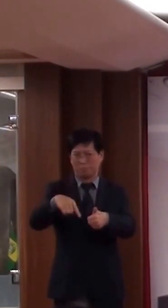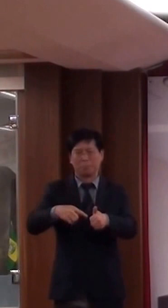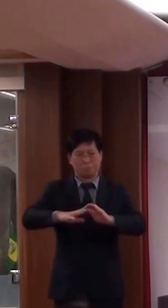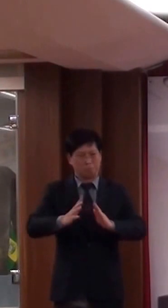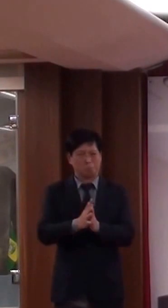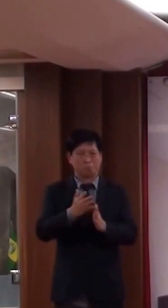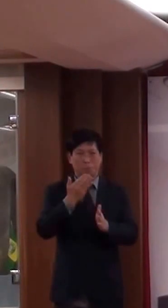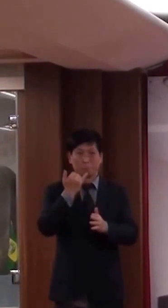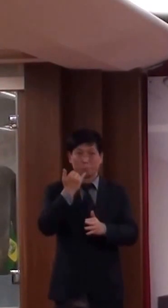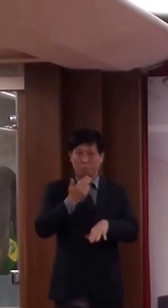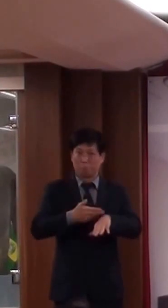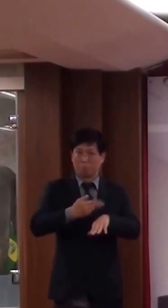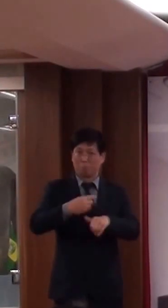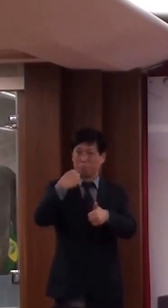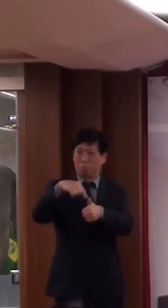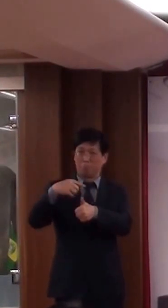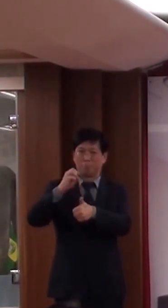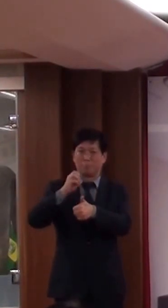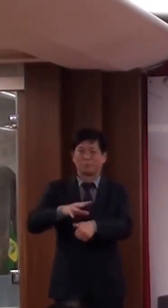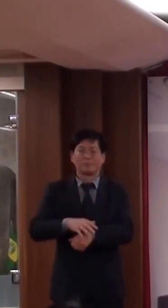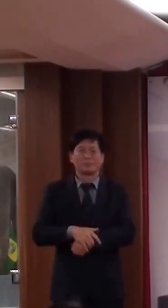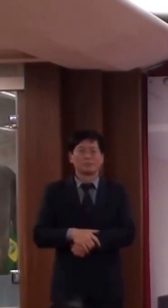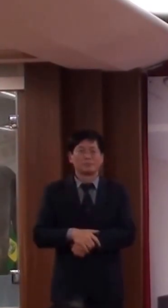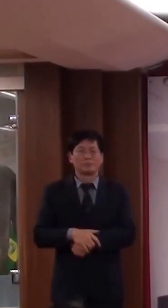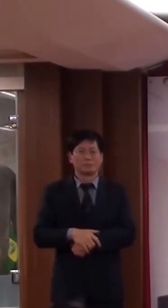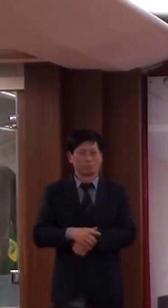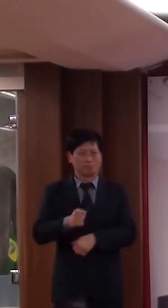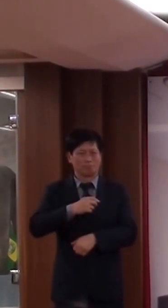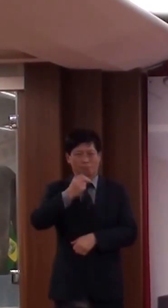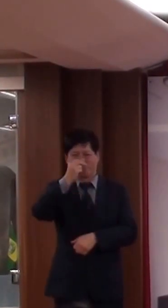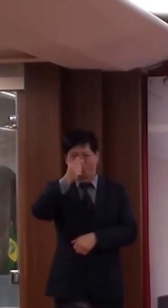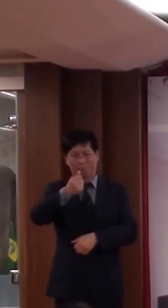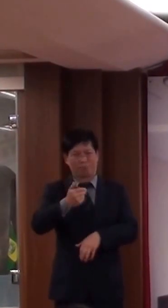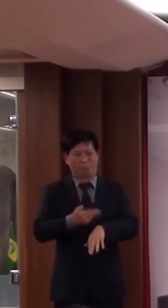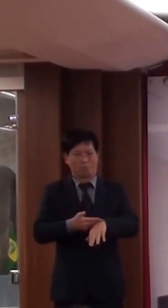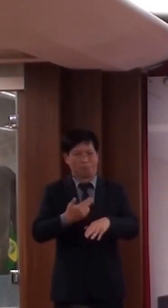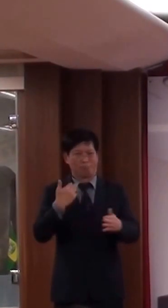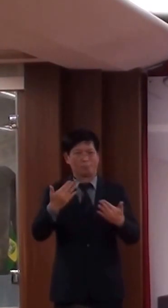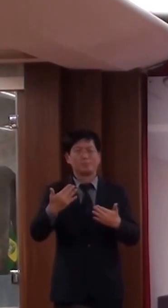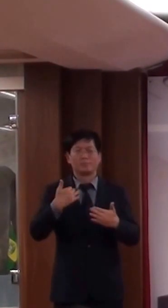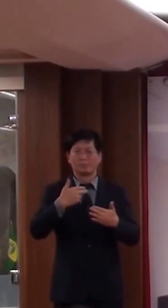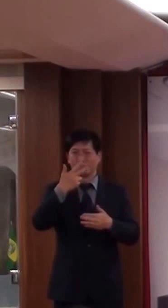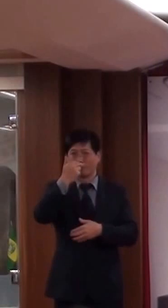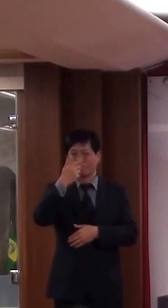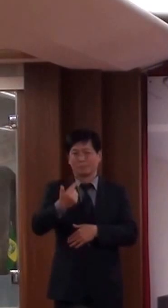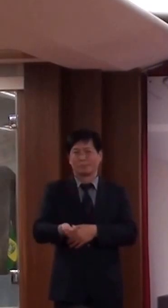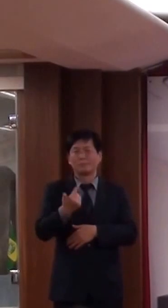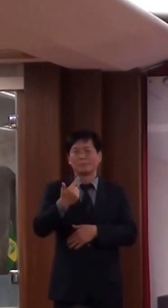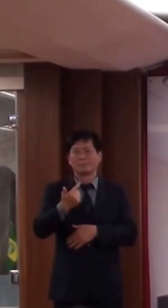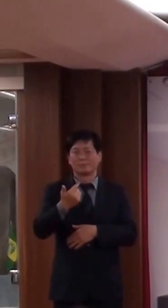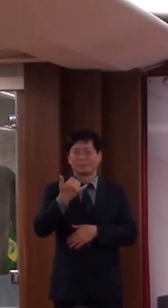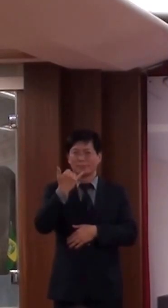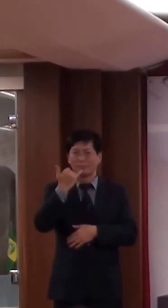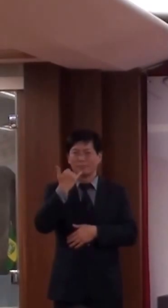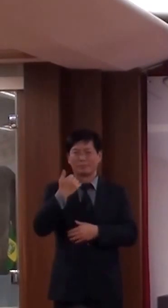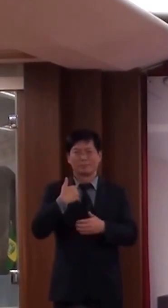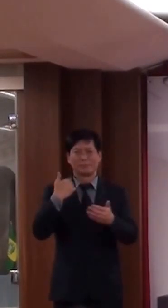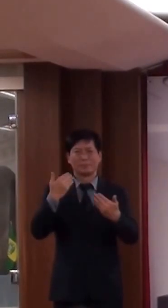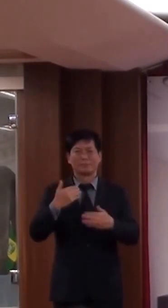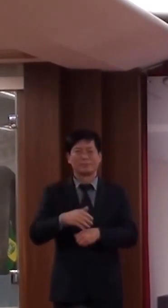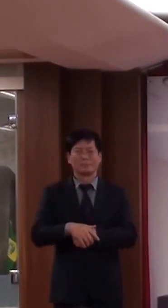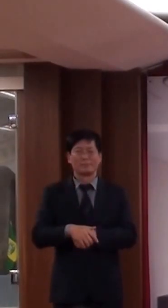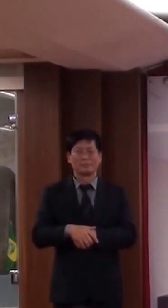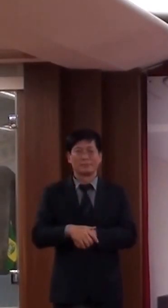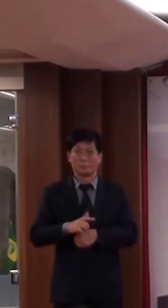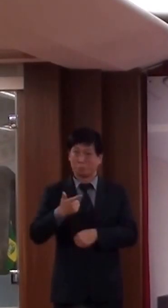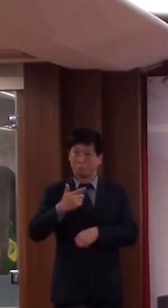这天龙八部都教给传授给各位武林秘籍，所以是非常方便而且非常的快速又有效率的一个方法。 真的，这个不